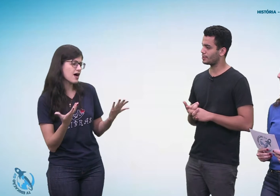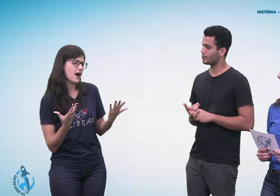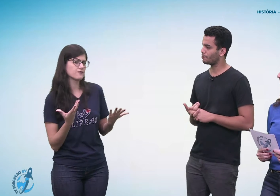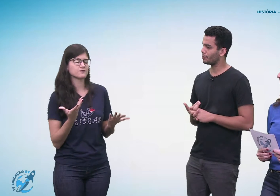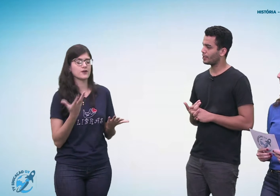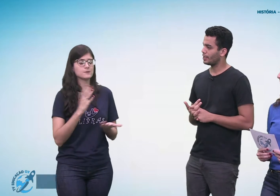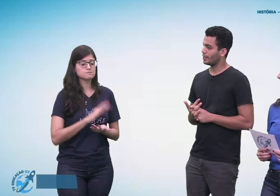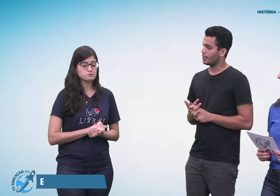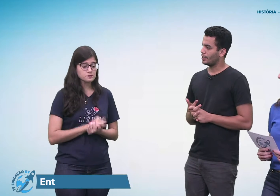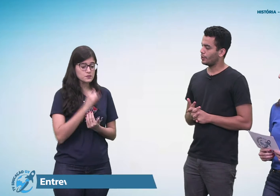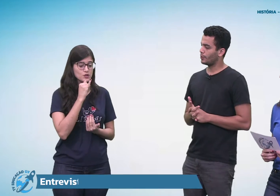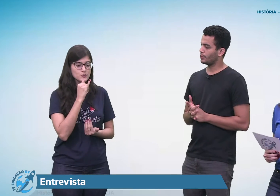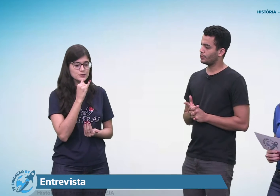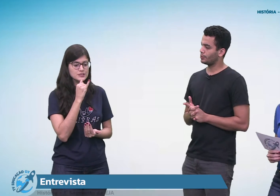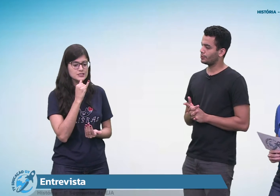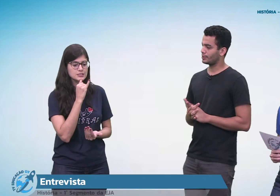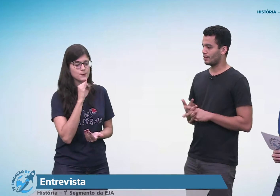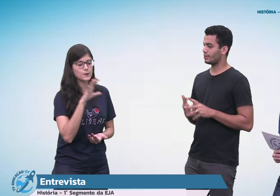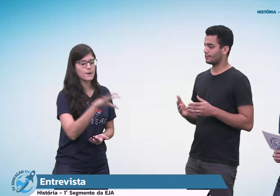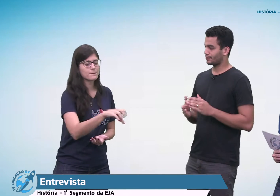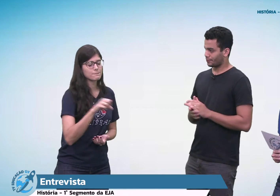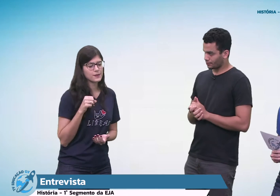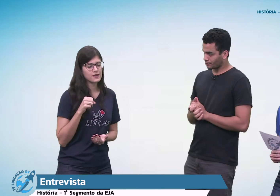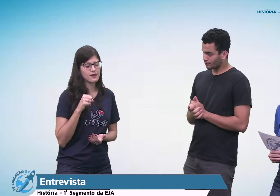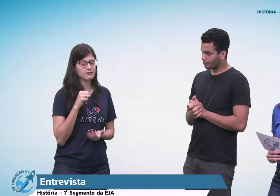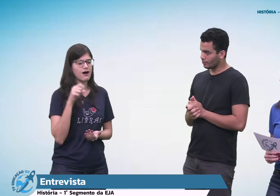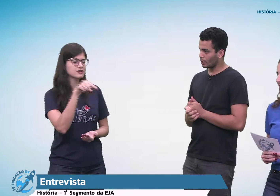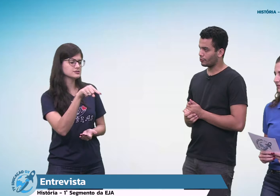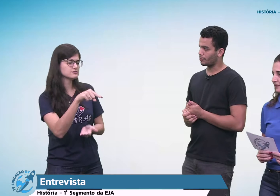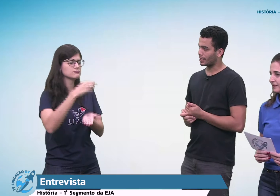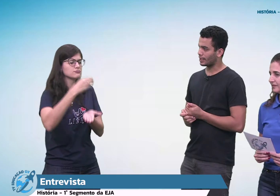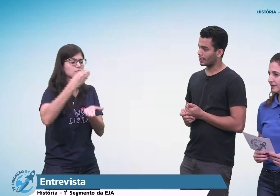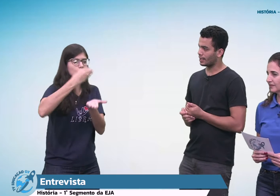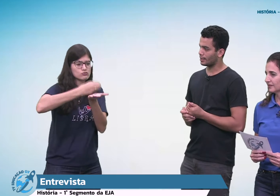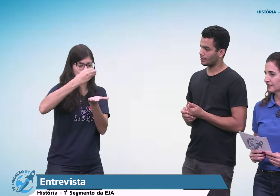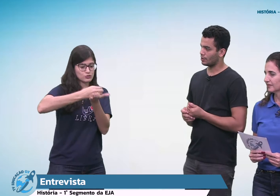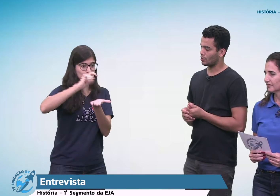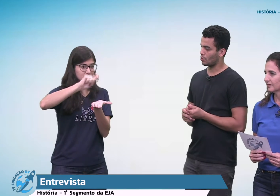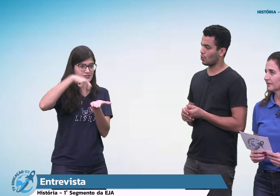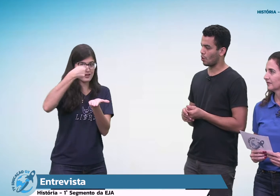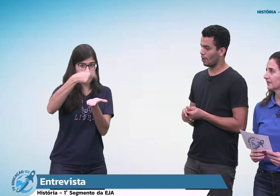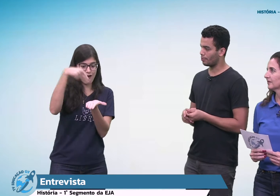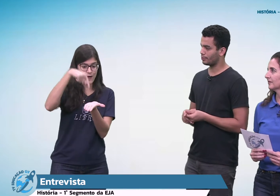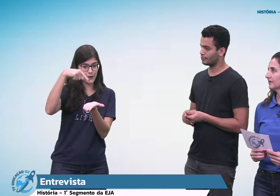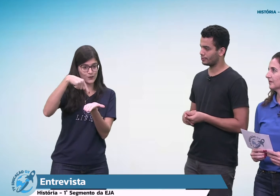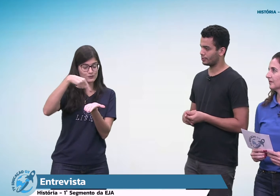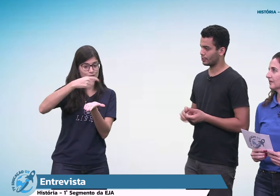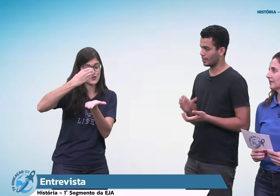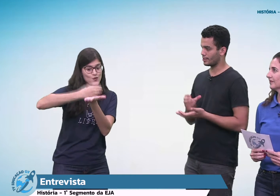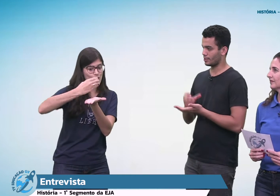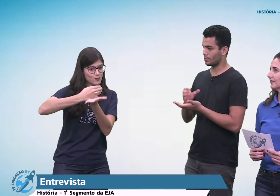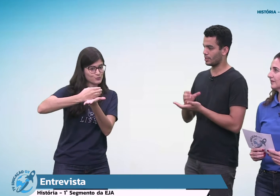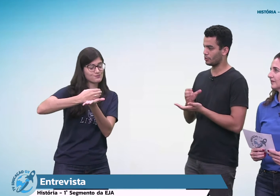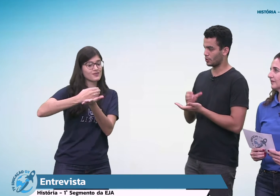aconteceu? Eu fui pegar um copo, no caso esse é o sinal de